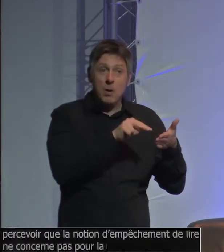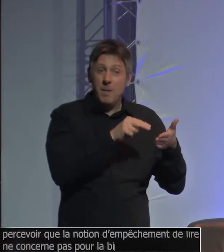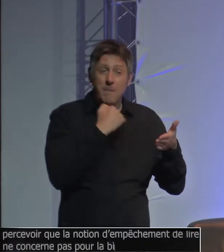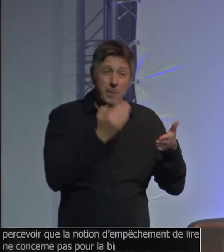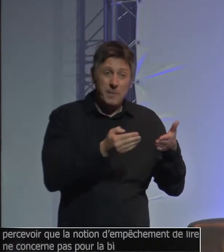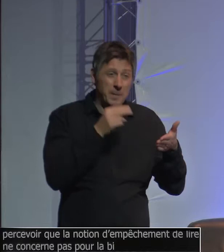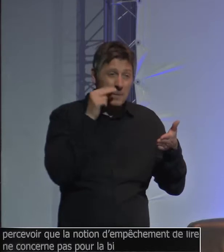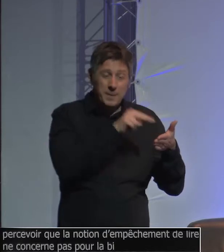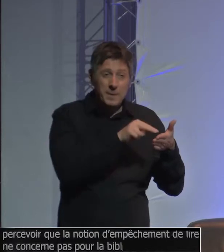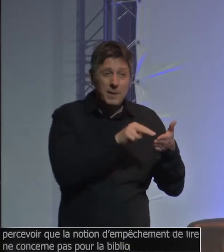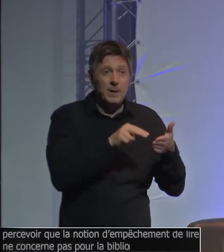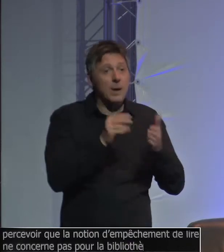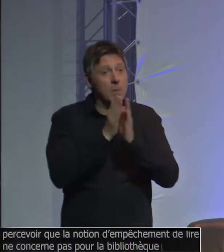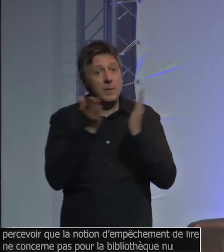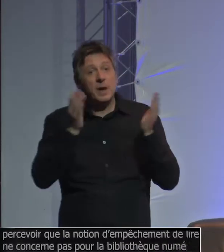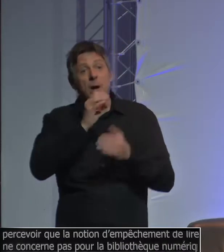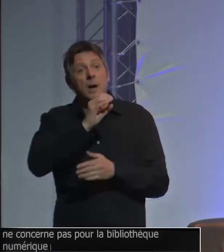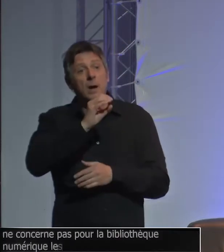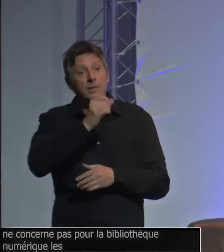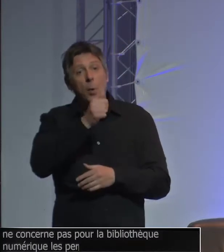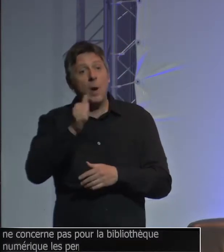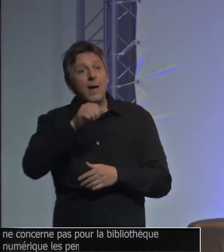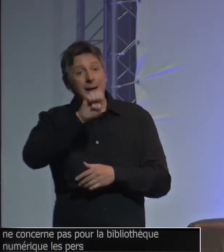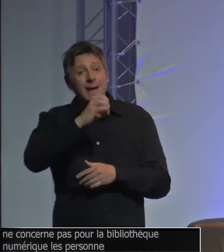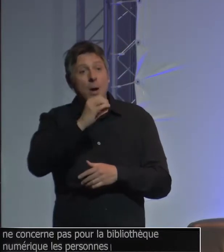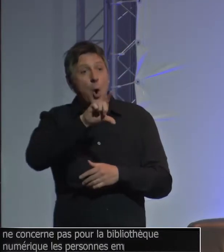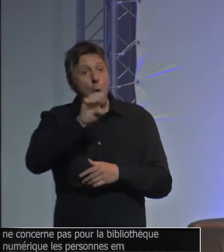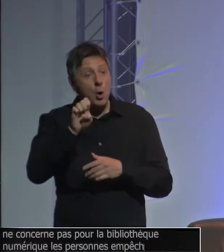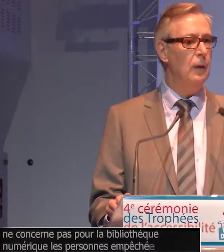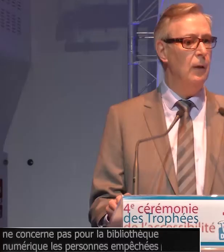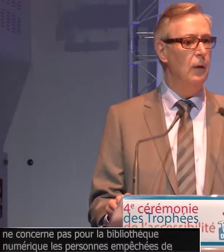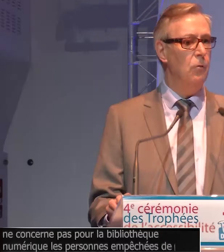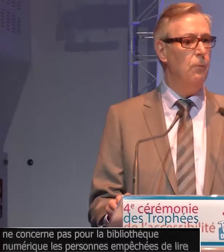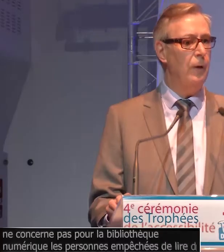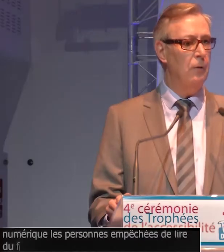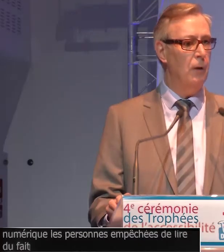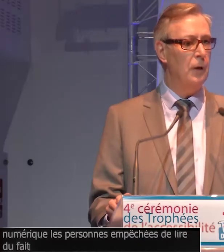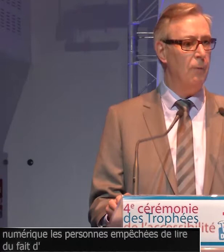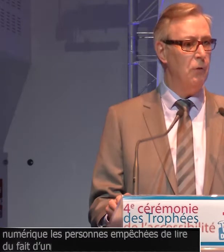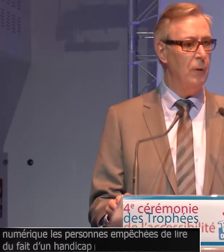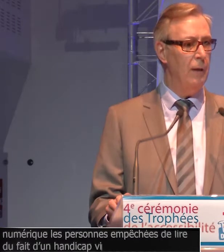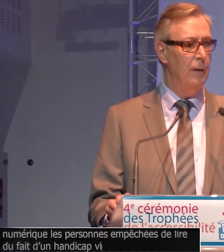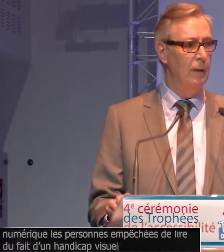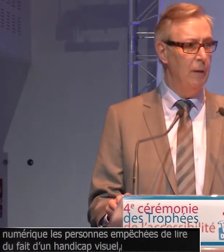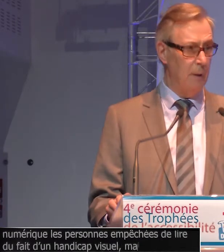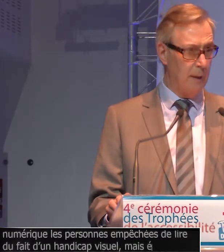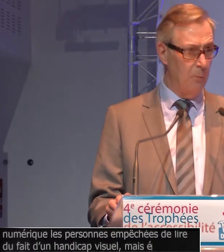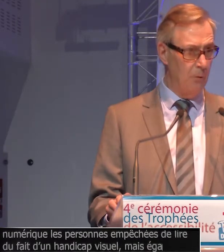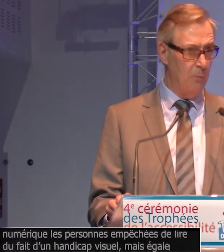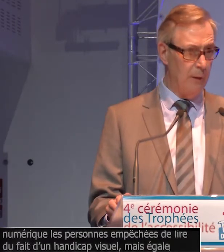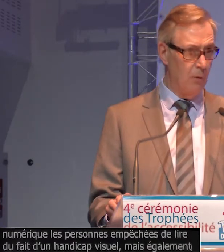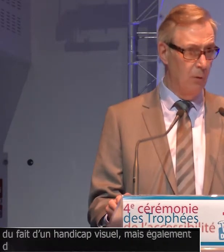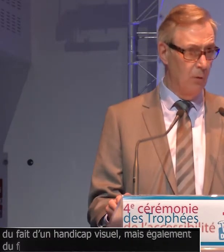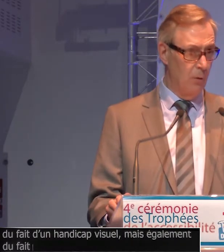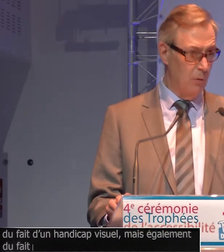pas, pour la bibliothèque numérique EOL, les personnes empêchées de lire du fait d'un handicap visuel, mais